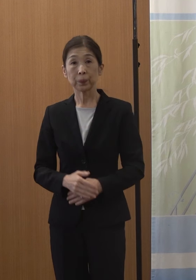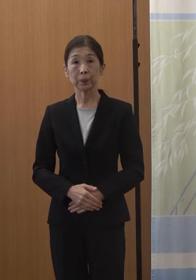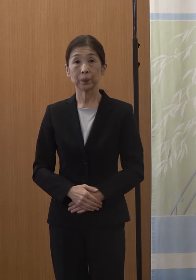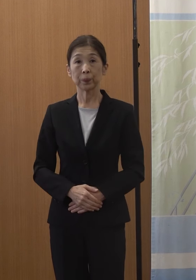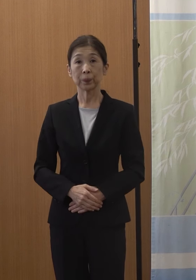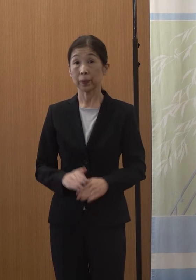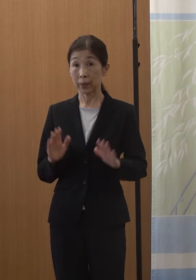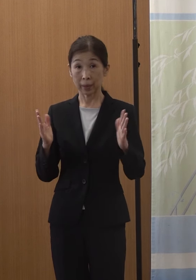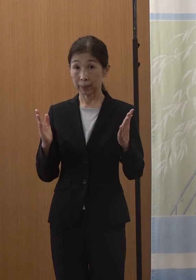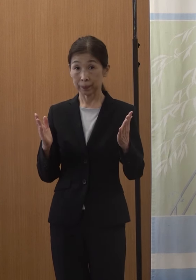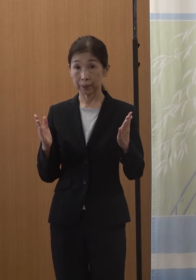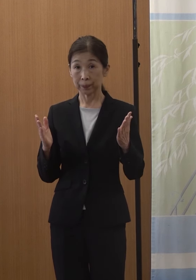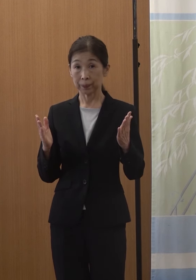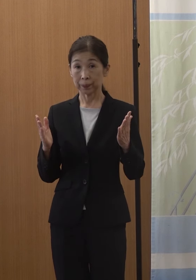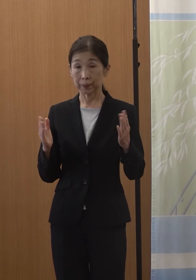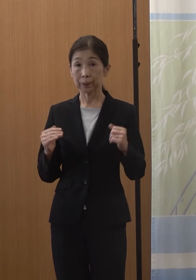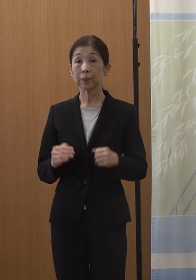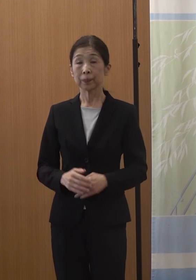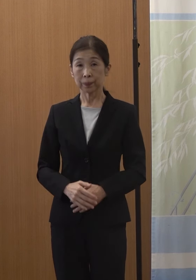よろしいでしょうか。